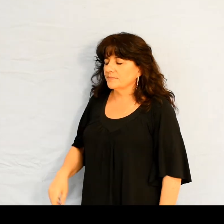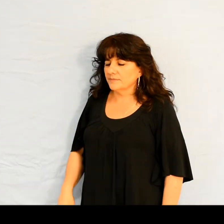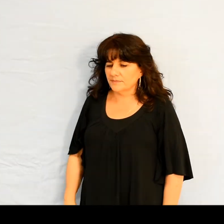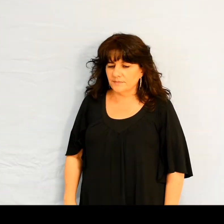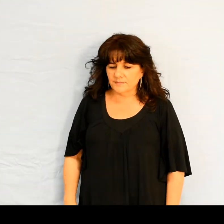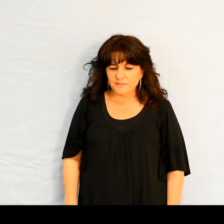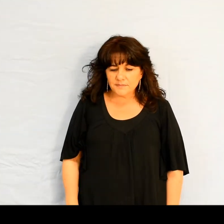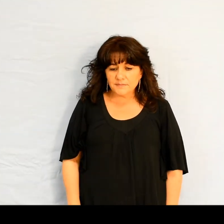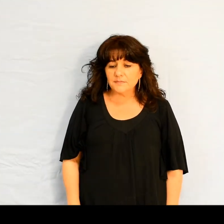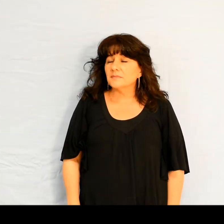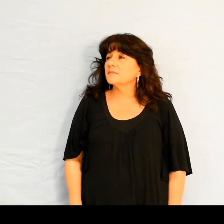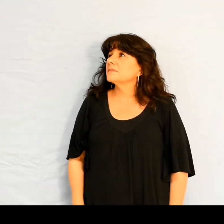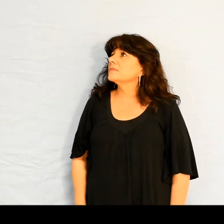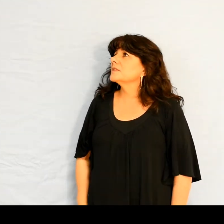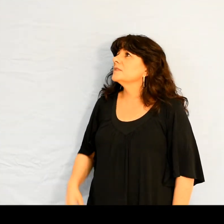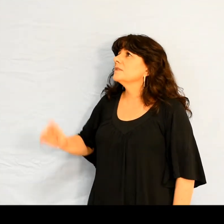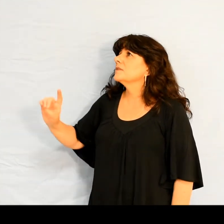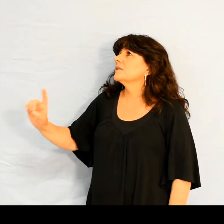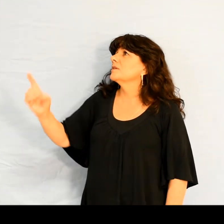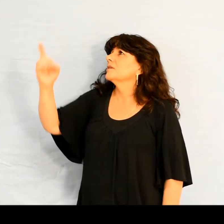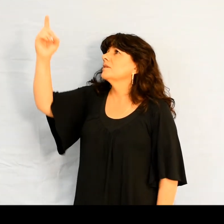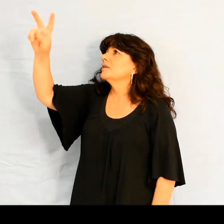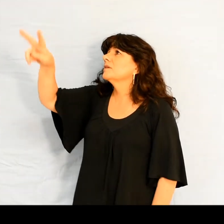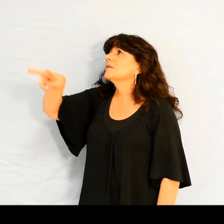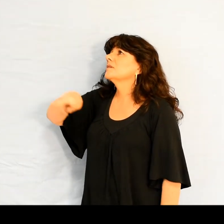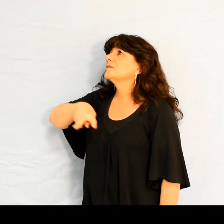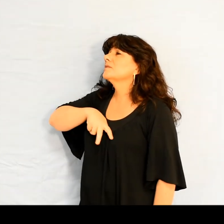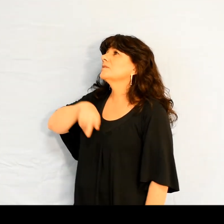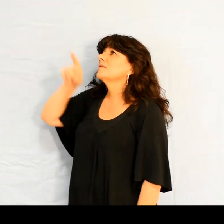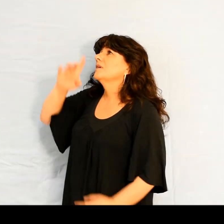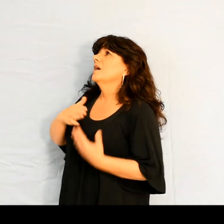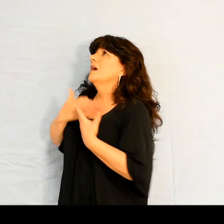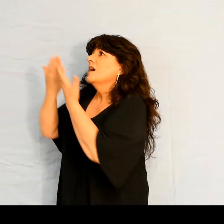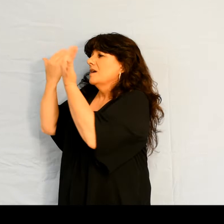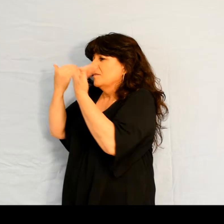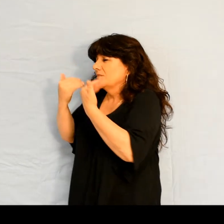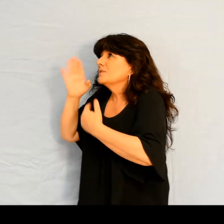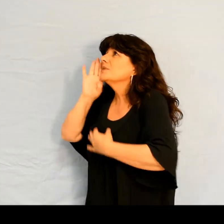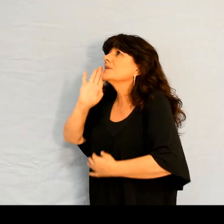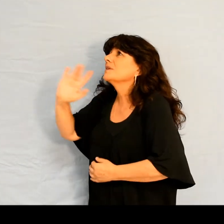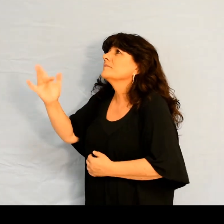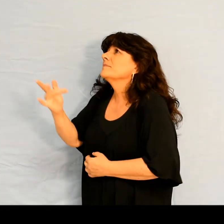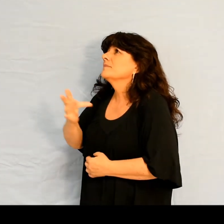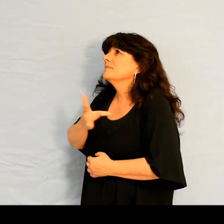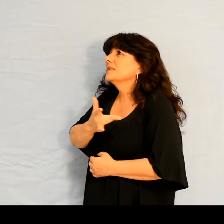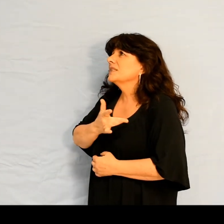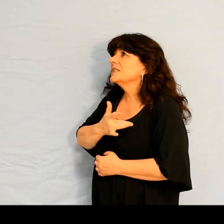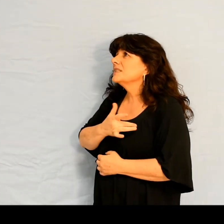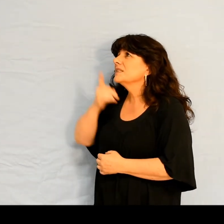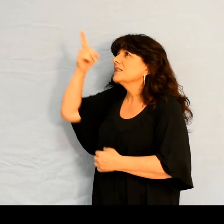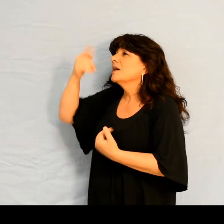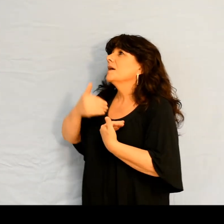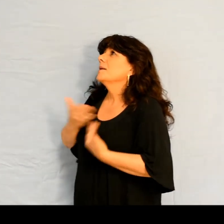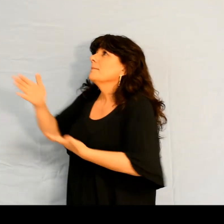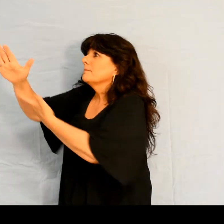Pitié pour moi, mon Dieu, dans ton amour. Selon ta grande miséricorde, efface mon péché.